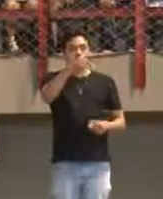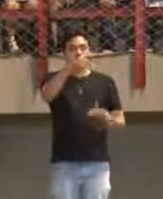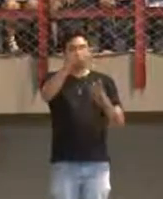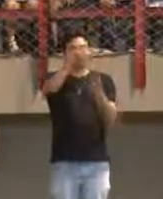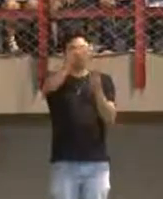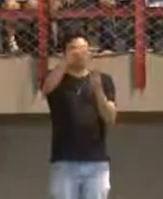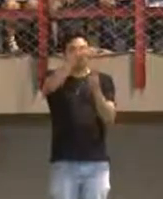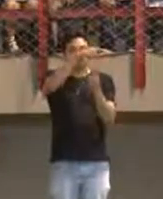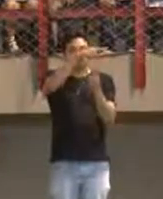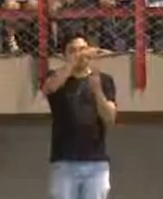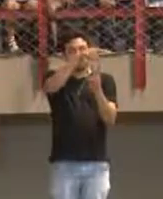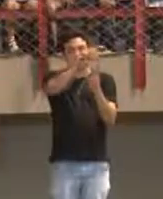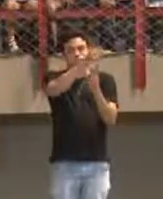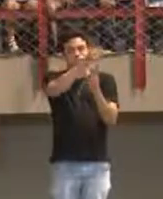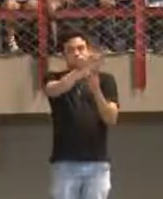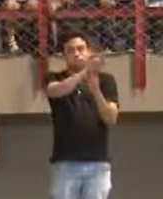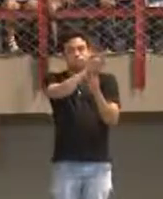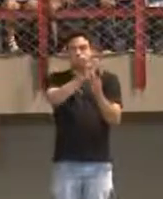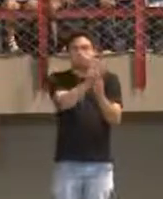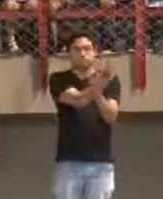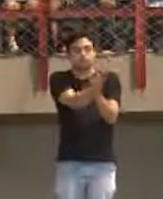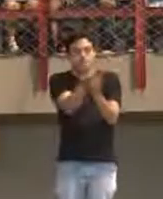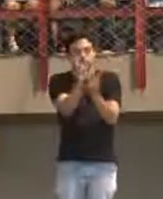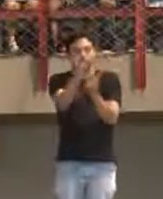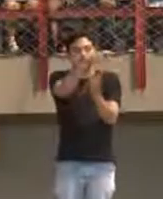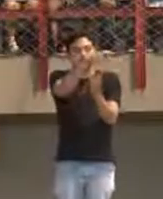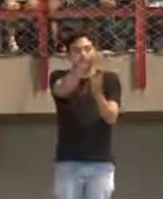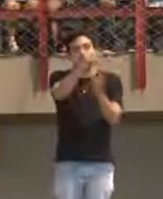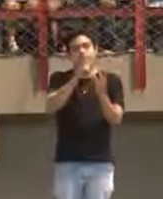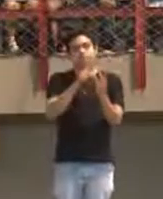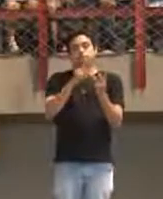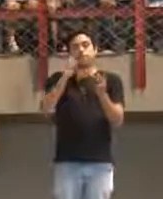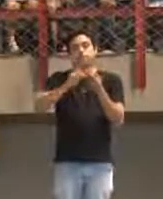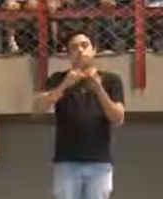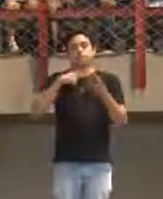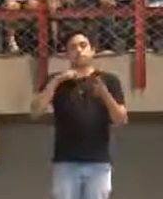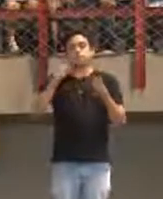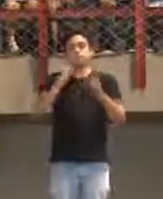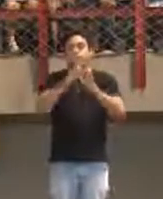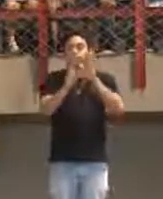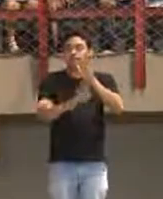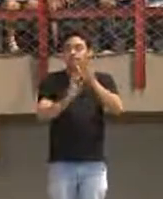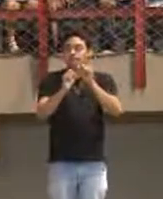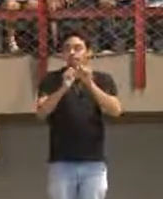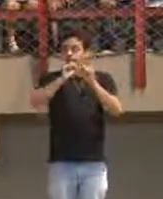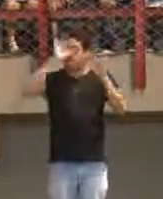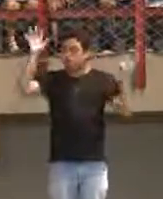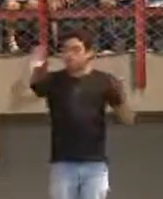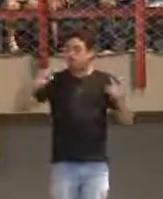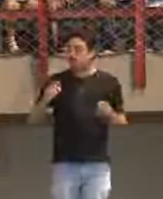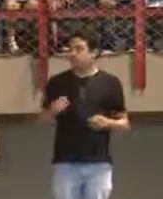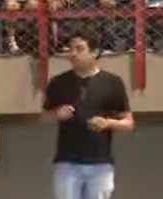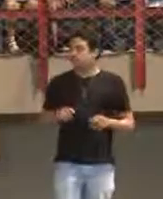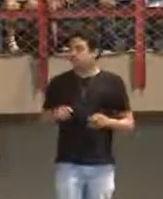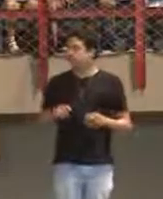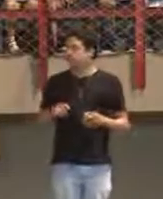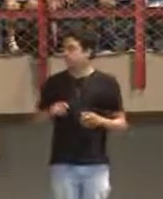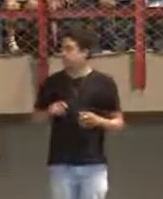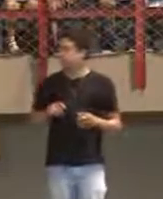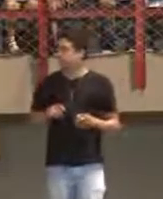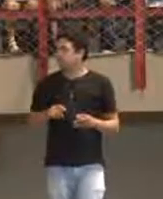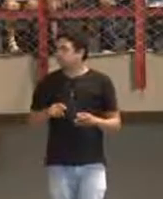proparoxítona. Muito bem. A regra é clara. Como diz, como é o nome dele? A regra é clara ou é